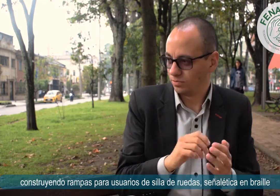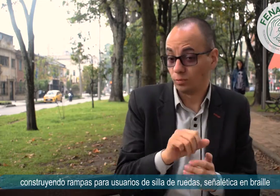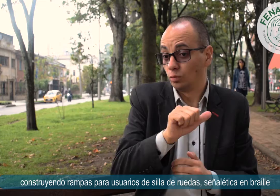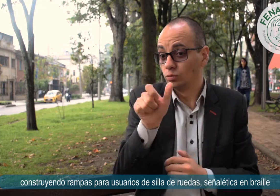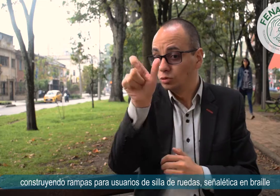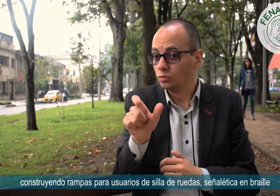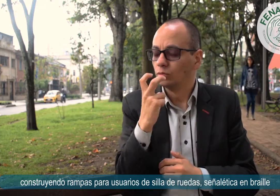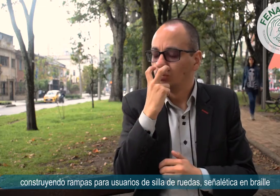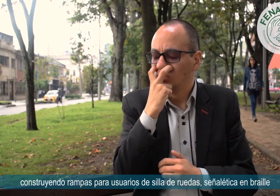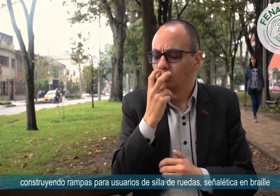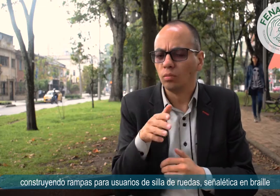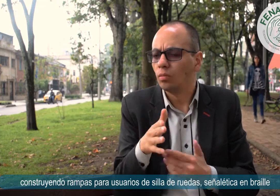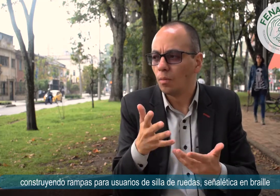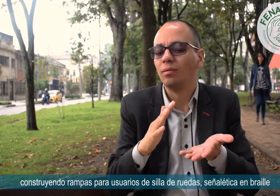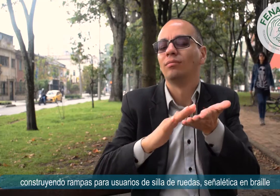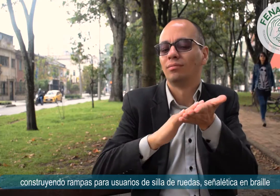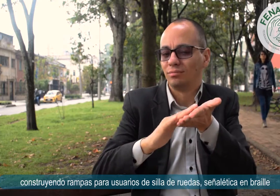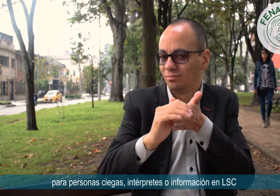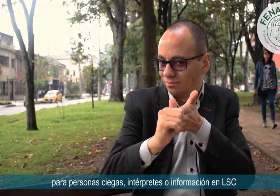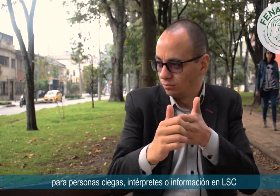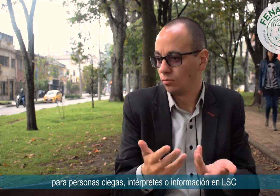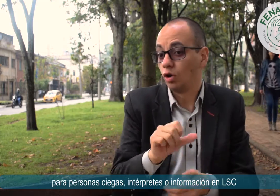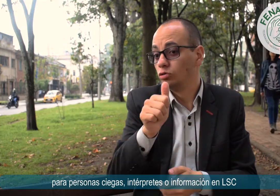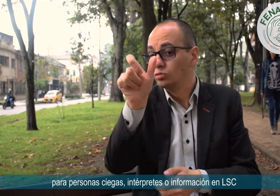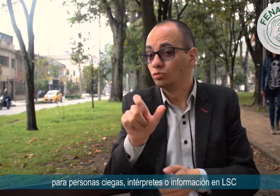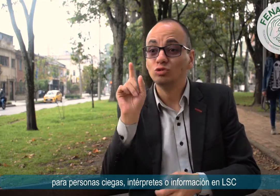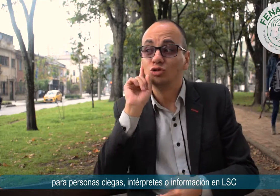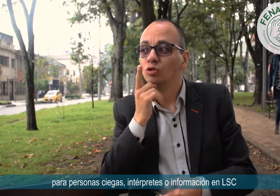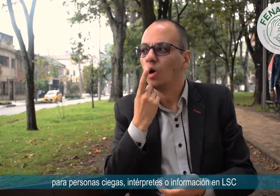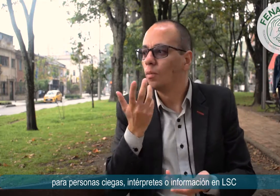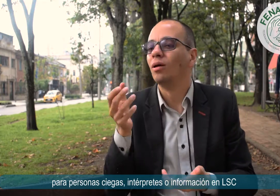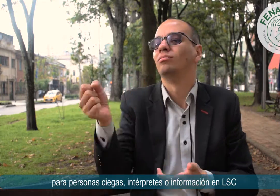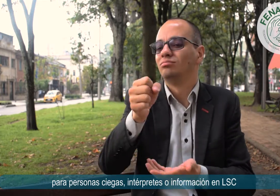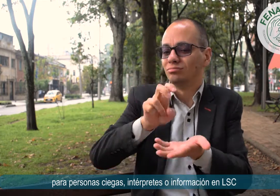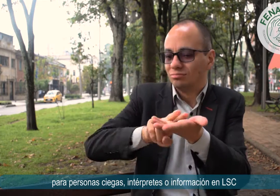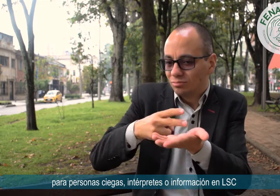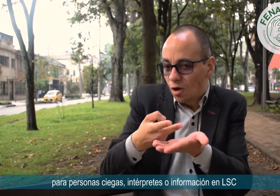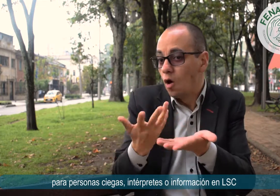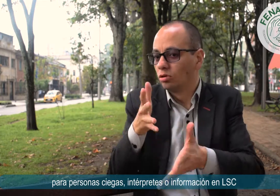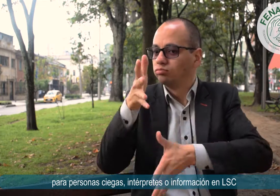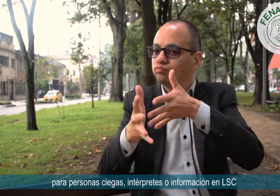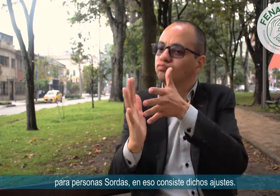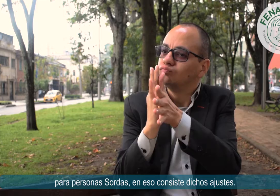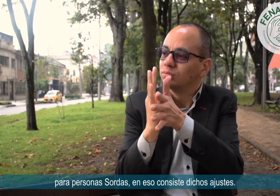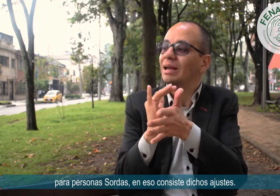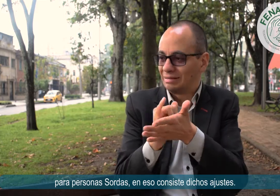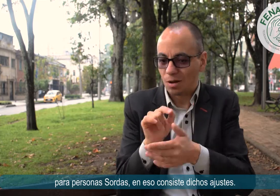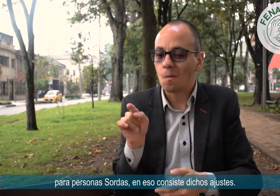ejemplo, construyendo rampas para usuarios en silla de ruedas Señalética en braille para personas ciegas Intérpretes o información en lengua de señas colombiana